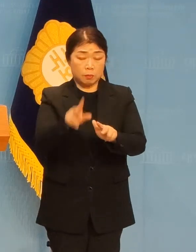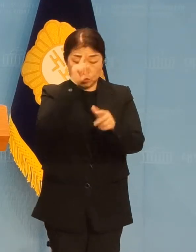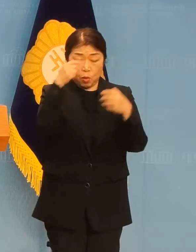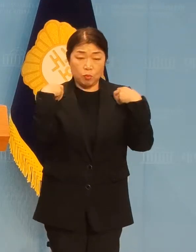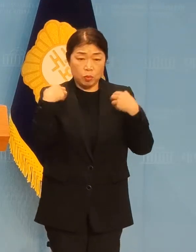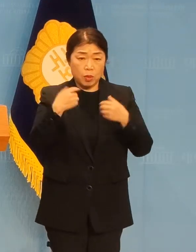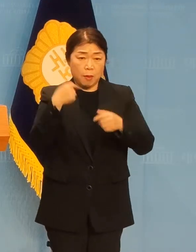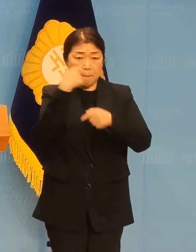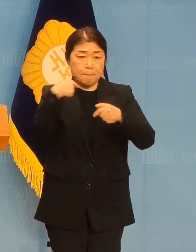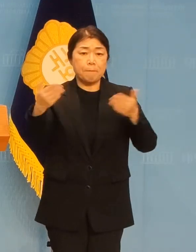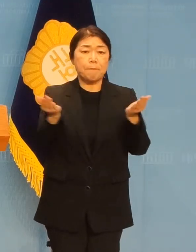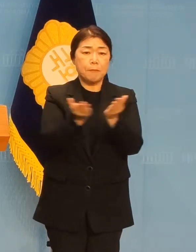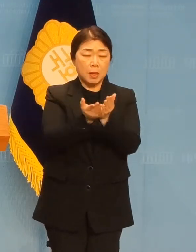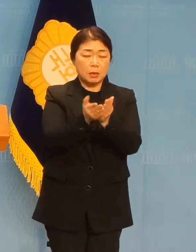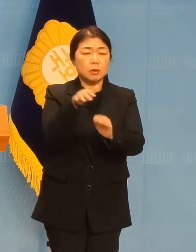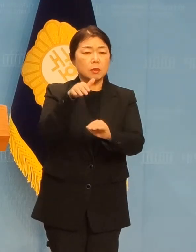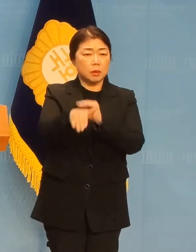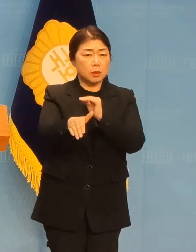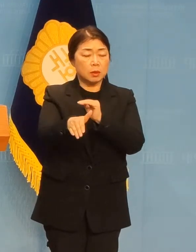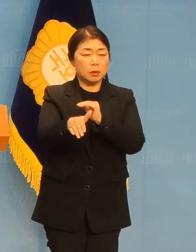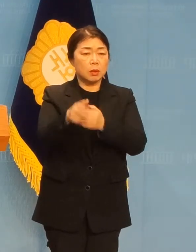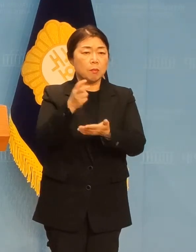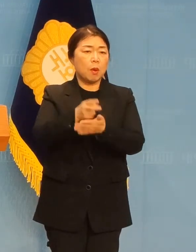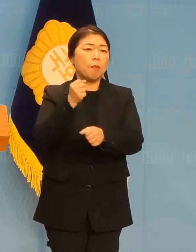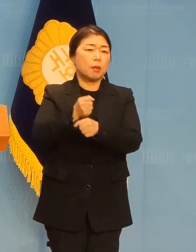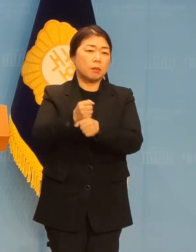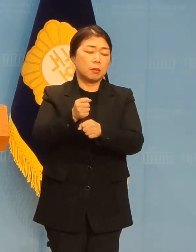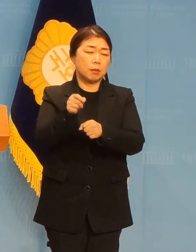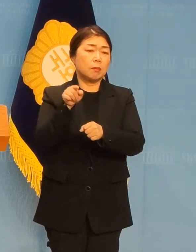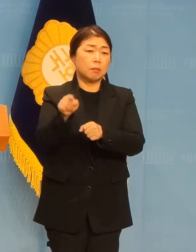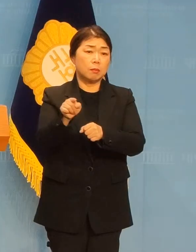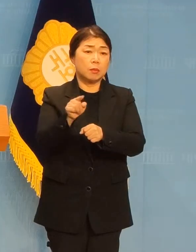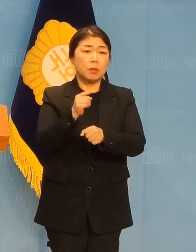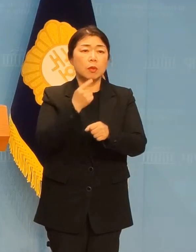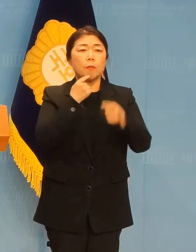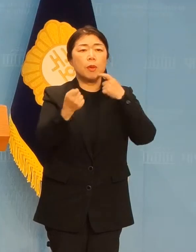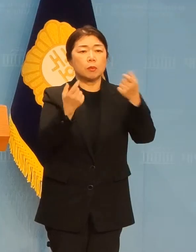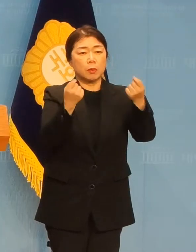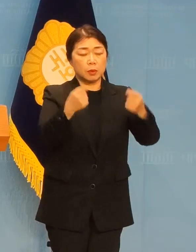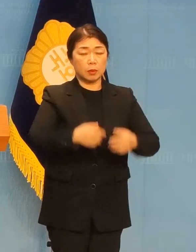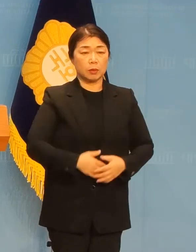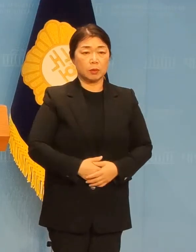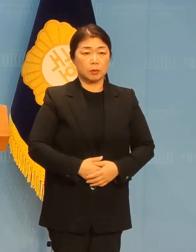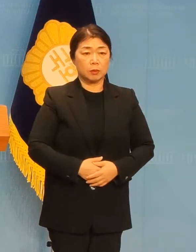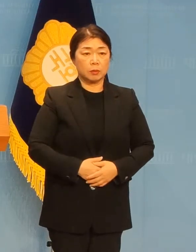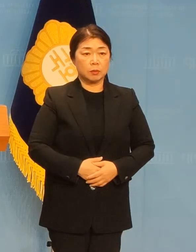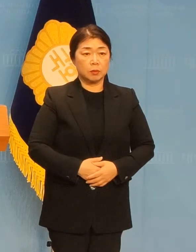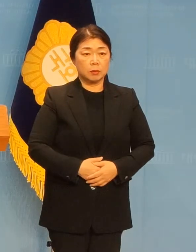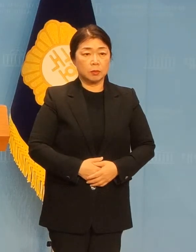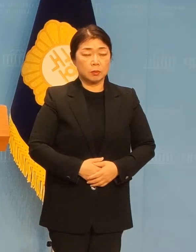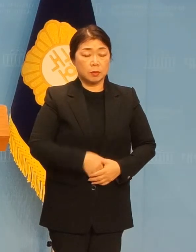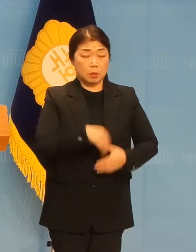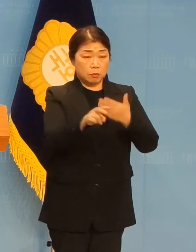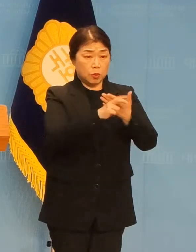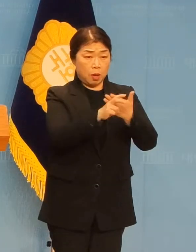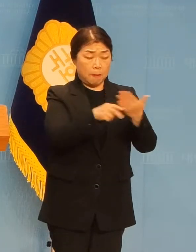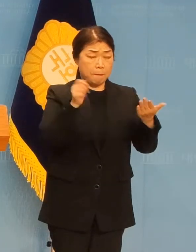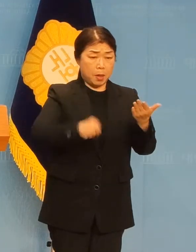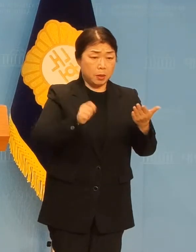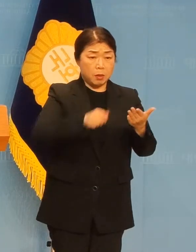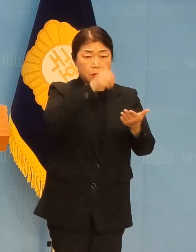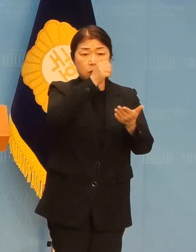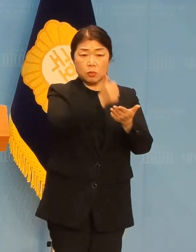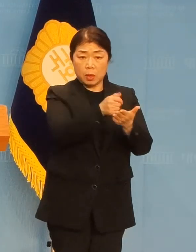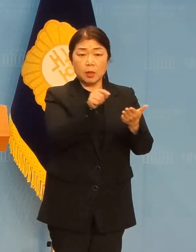판결을 강요하는 노골적인 협박입니다. 북한 형법에는 부당 판결 판정죄가